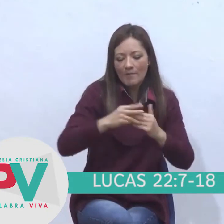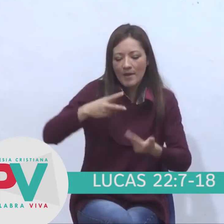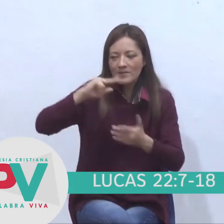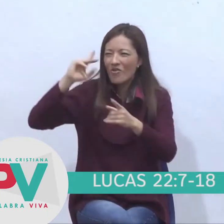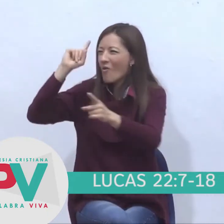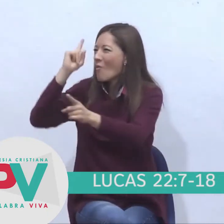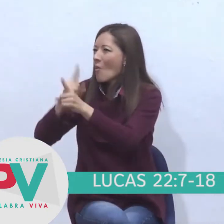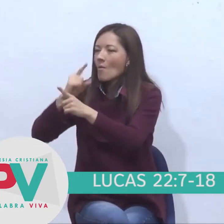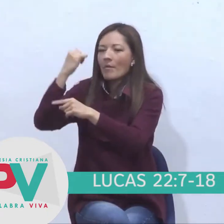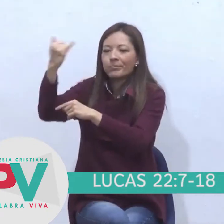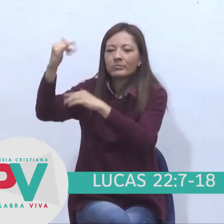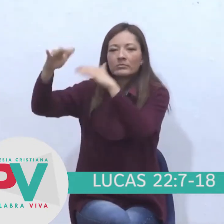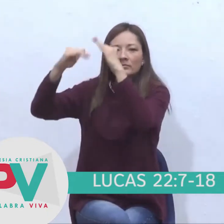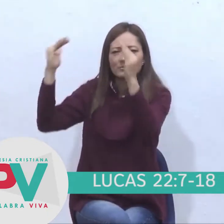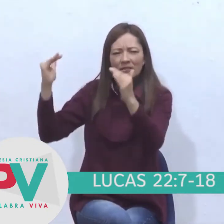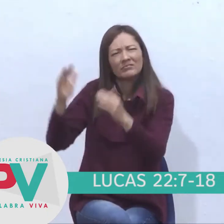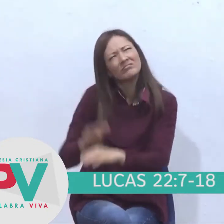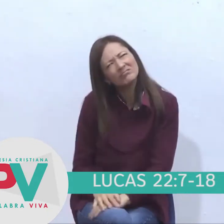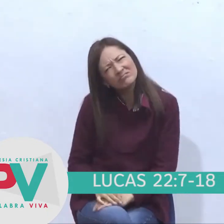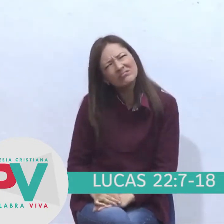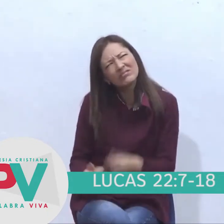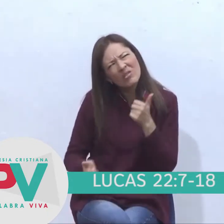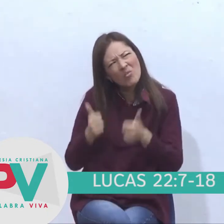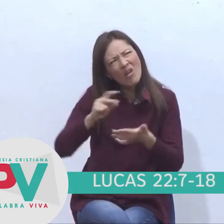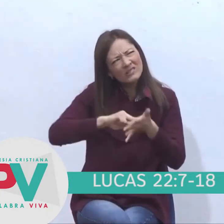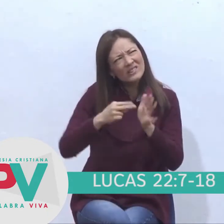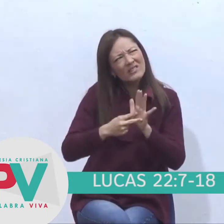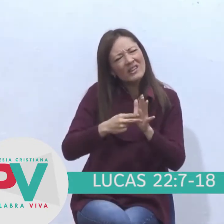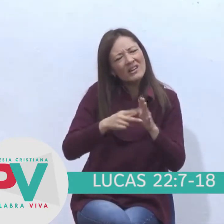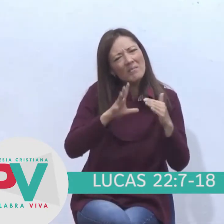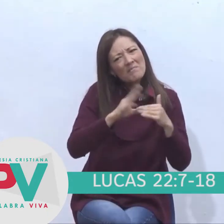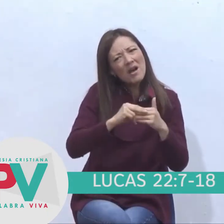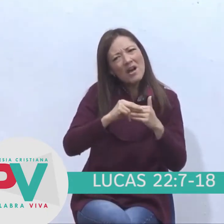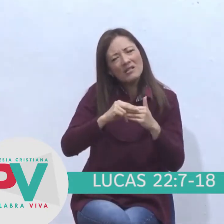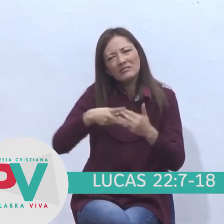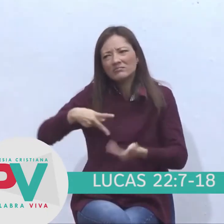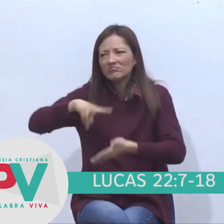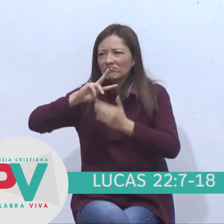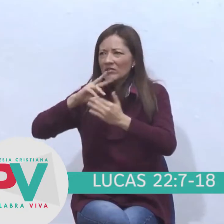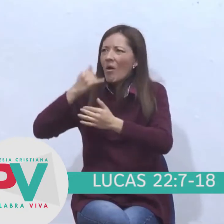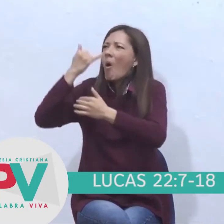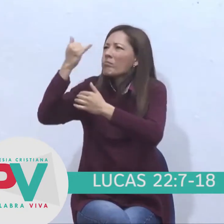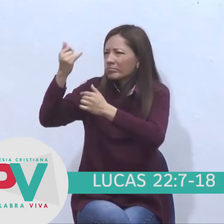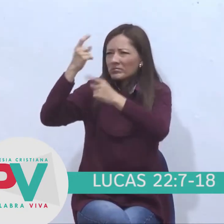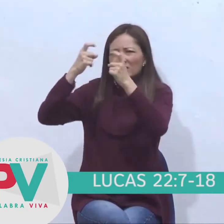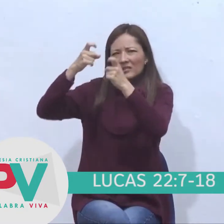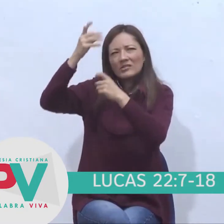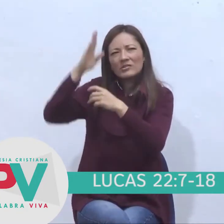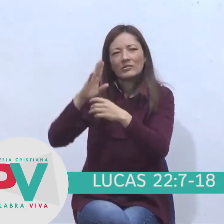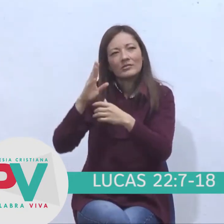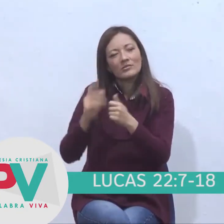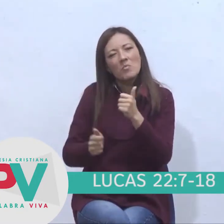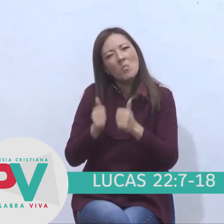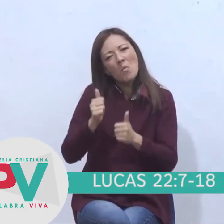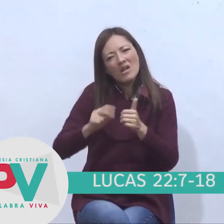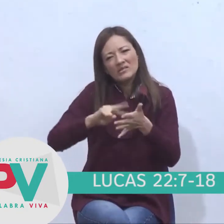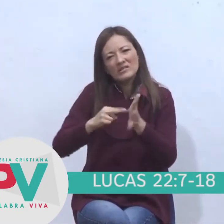es: ¿cuál es el significado? ¿Cuál es el cumplimiento de la cena que el Señor nos ha dado?